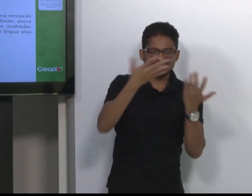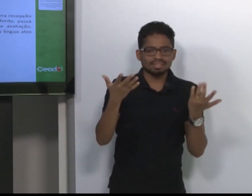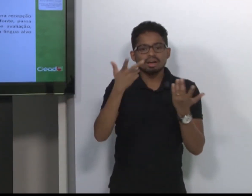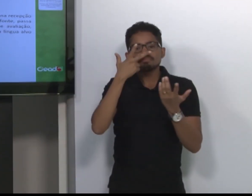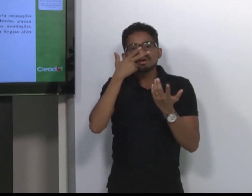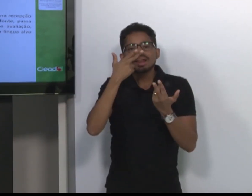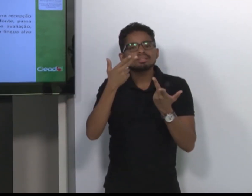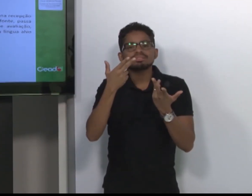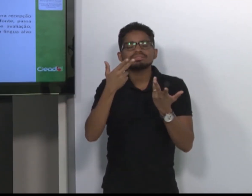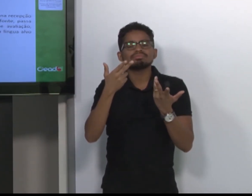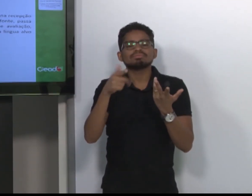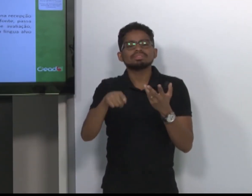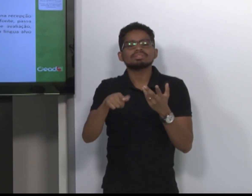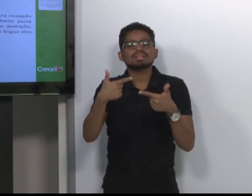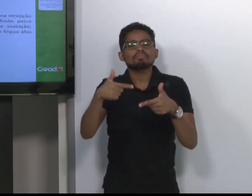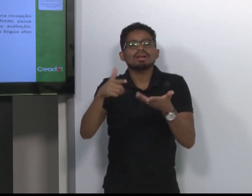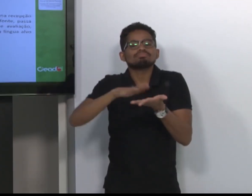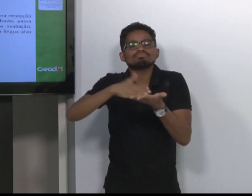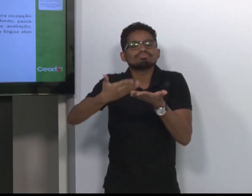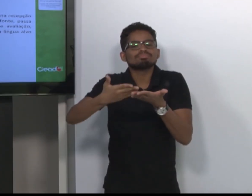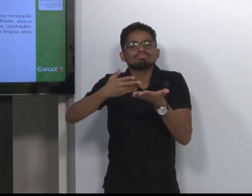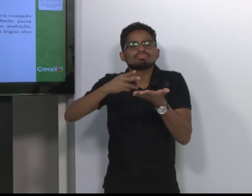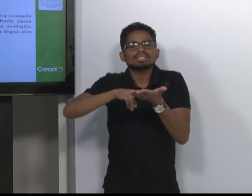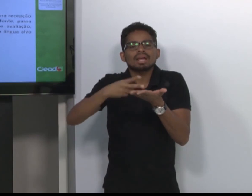a função de processar essa informação.